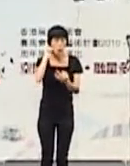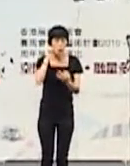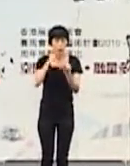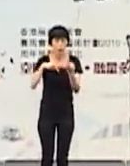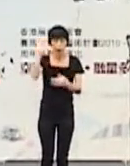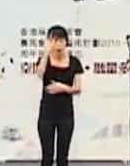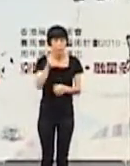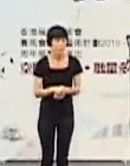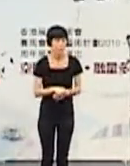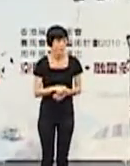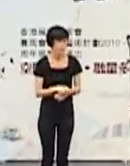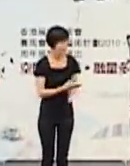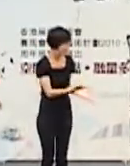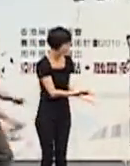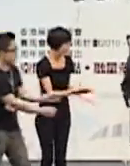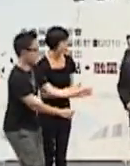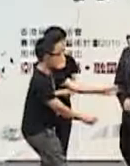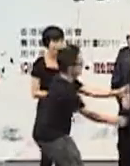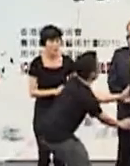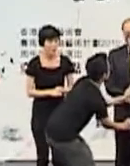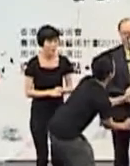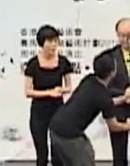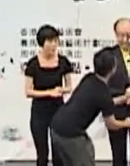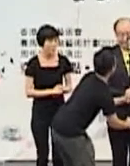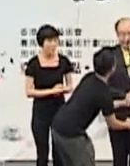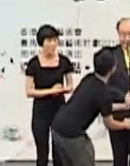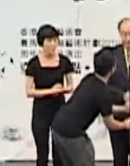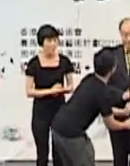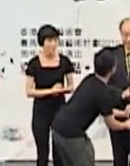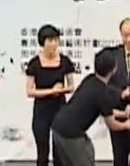辭，有請馮議員。